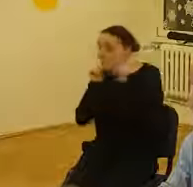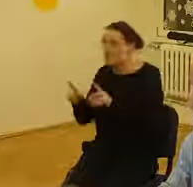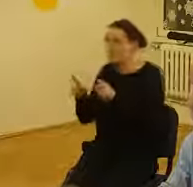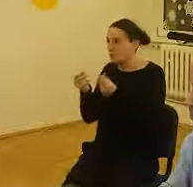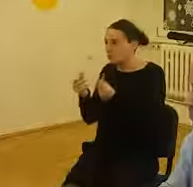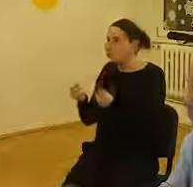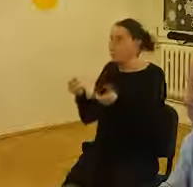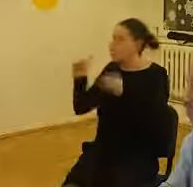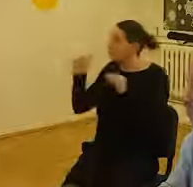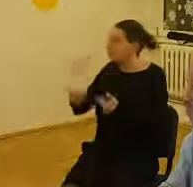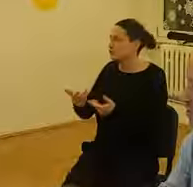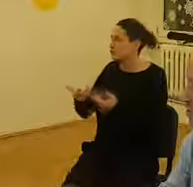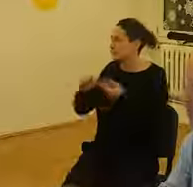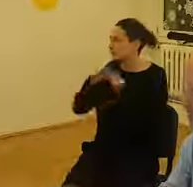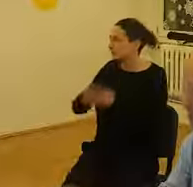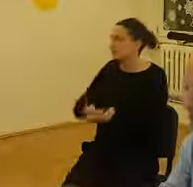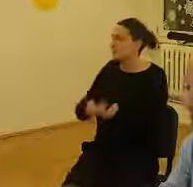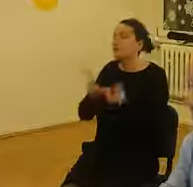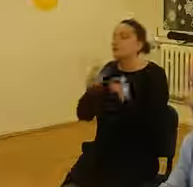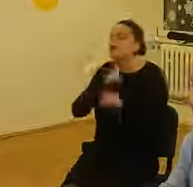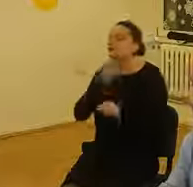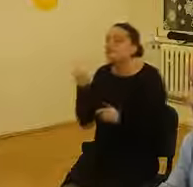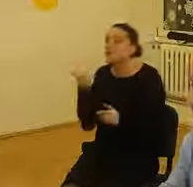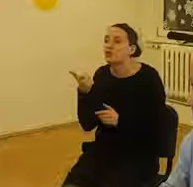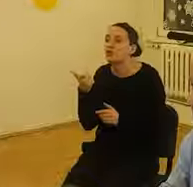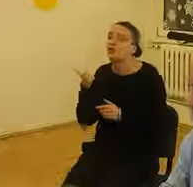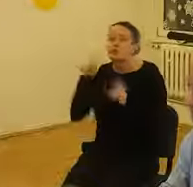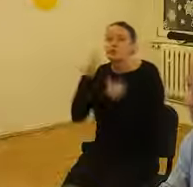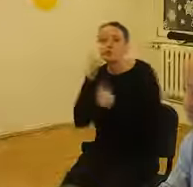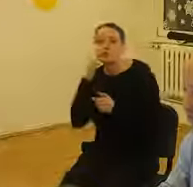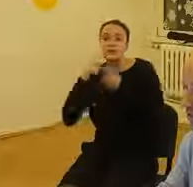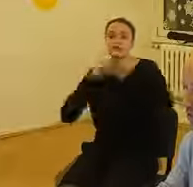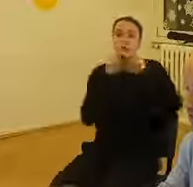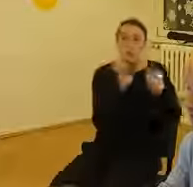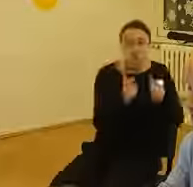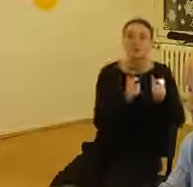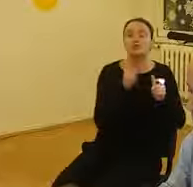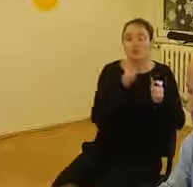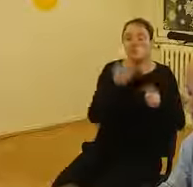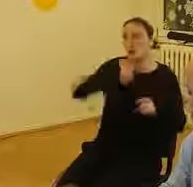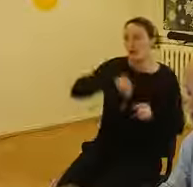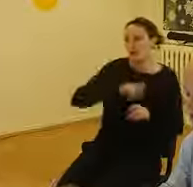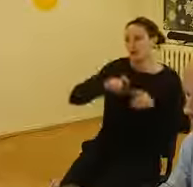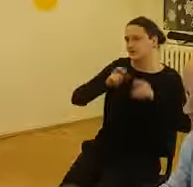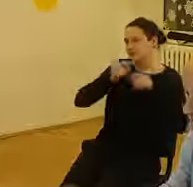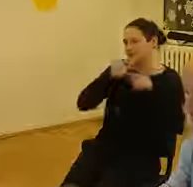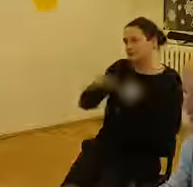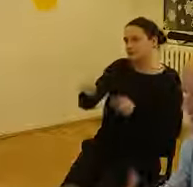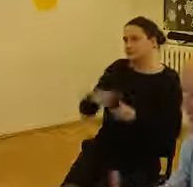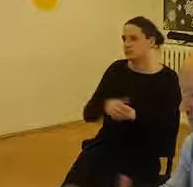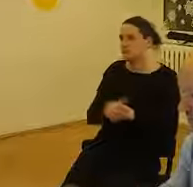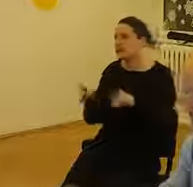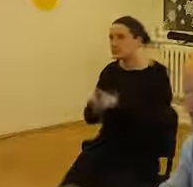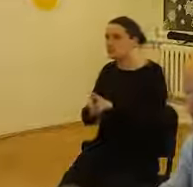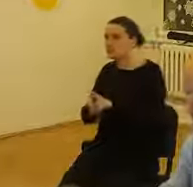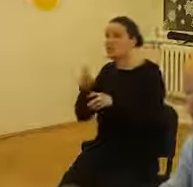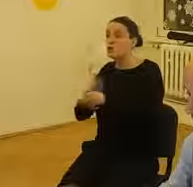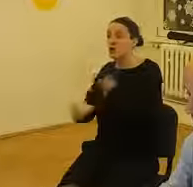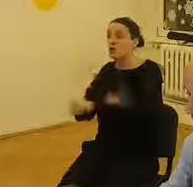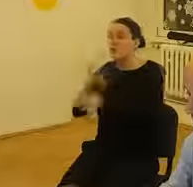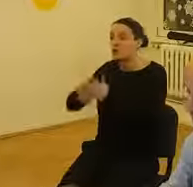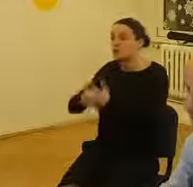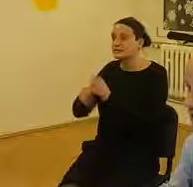na sprawy, po pierwsze zgłaszane przez mieszkańców, po drugie w porozumieniu też oczywiście z miastem będzie mogła